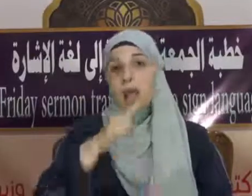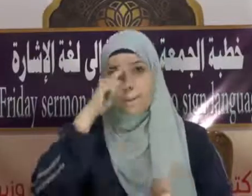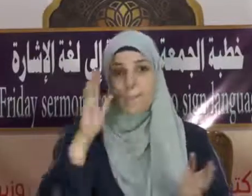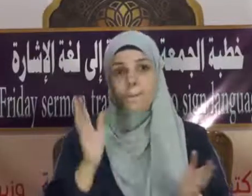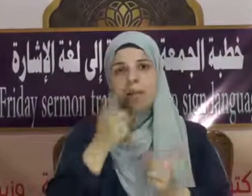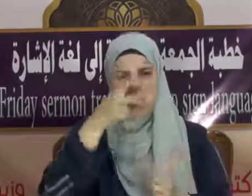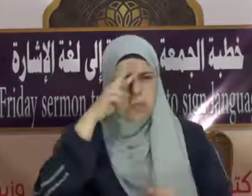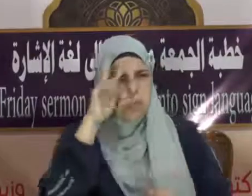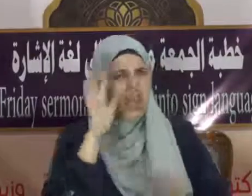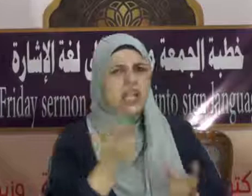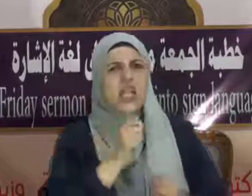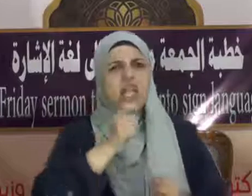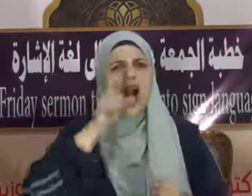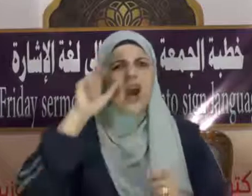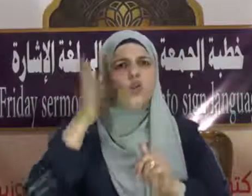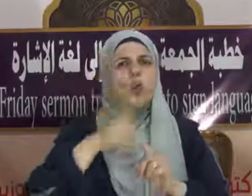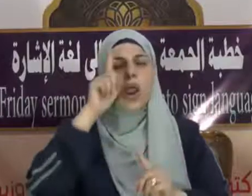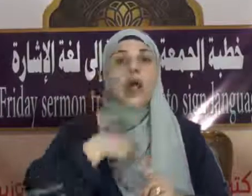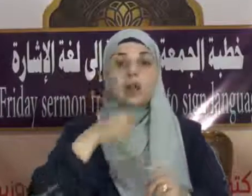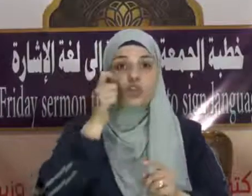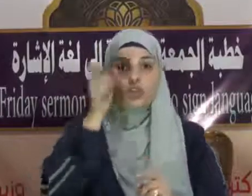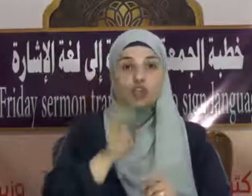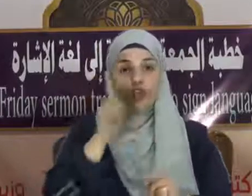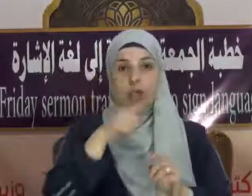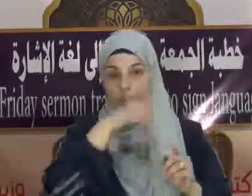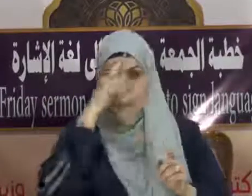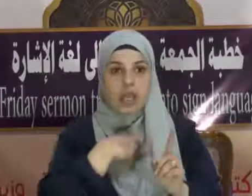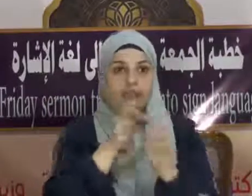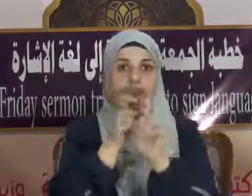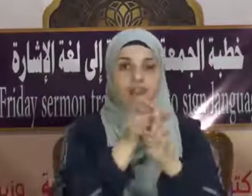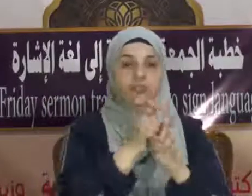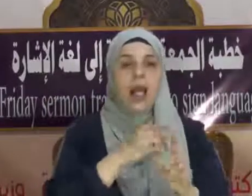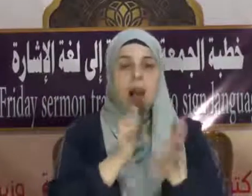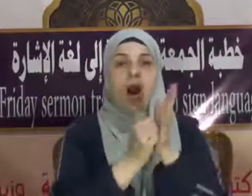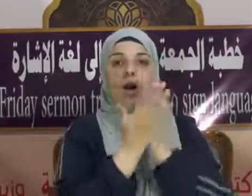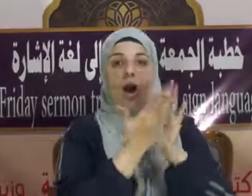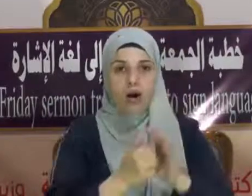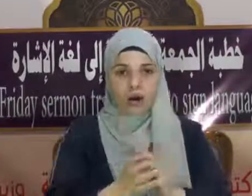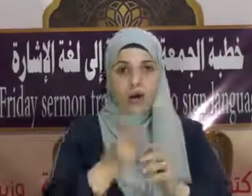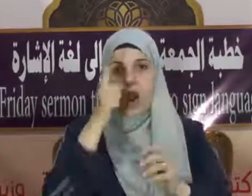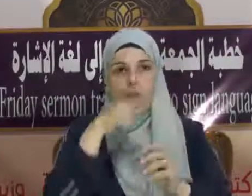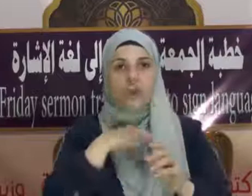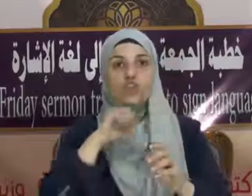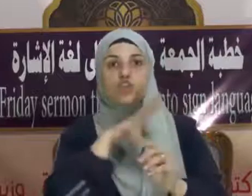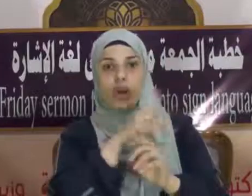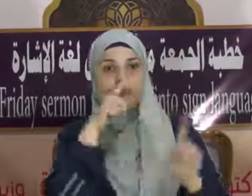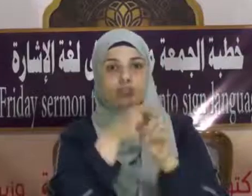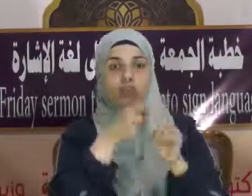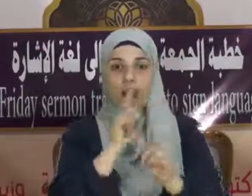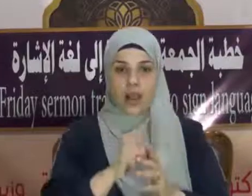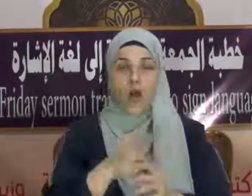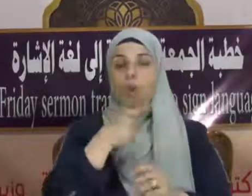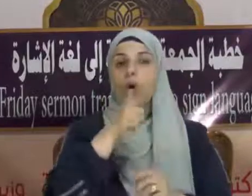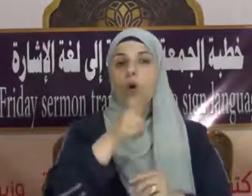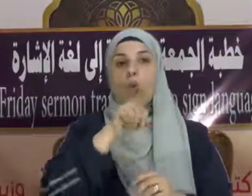من يا رسول الله؟ قال: الذي لا يأمن جاره بوائقه، أي شروره. ويقول